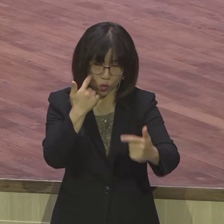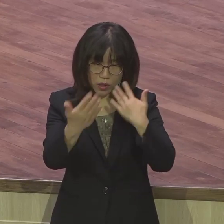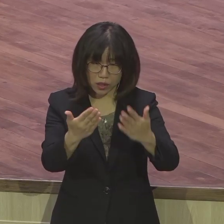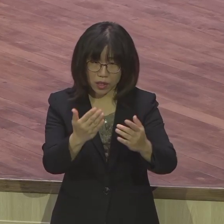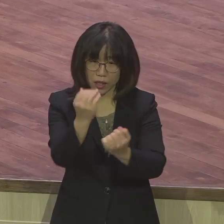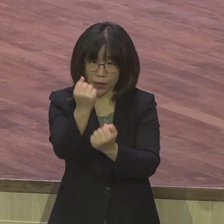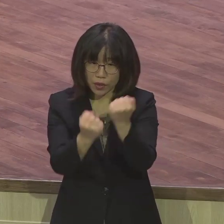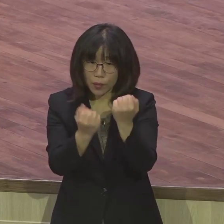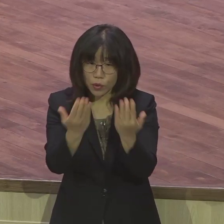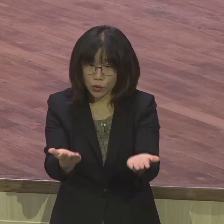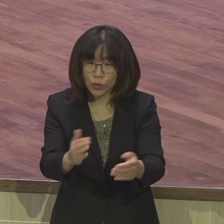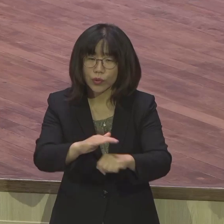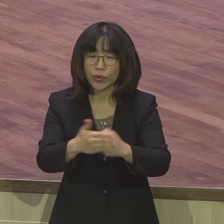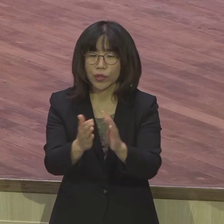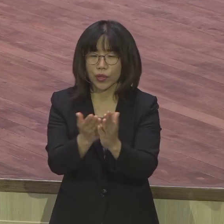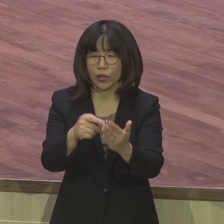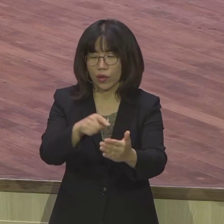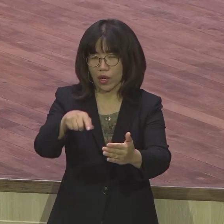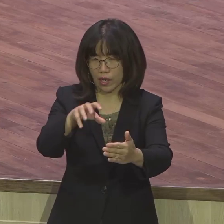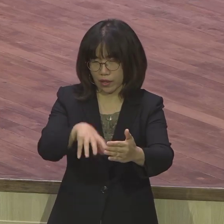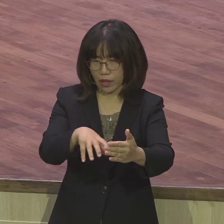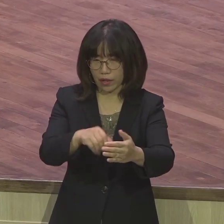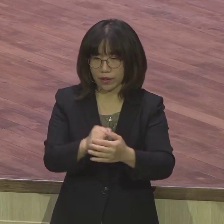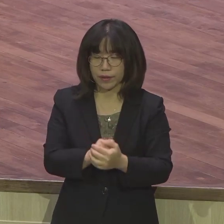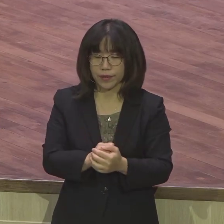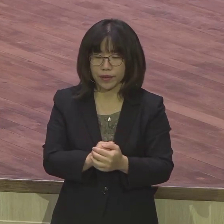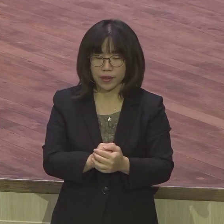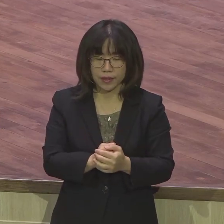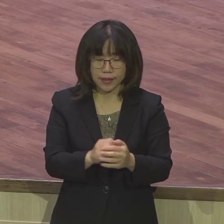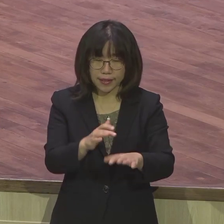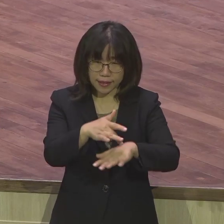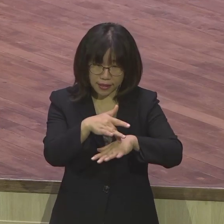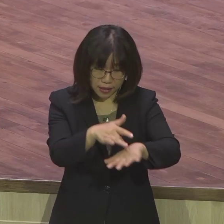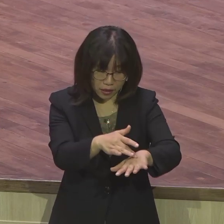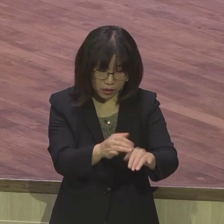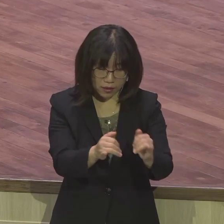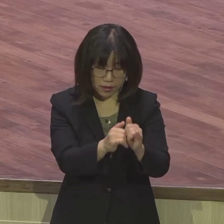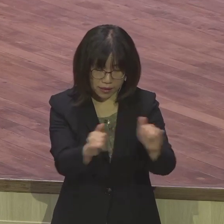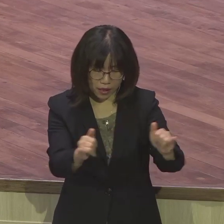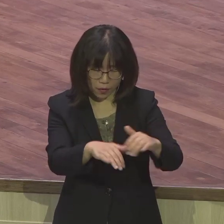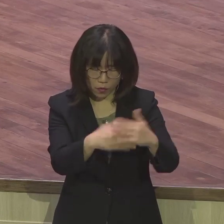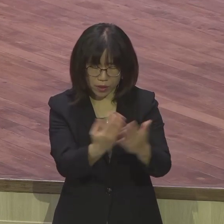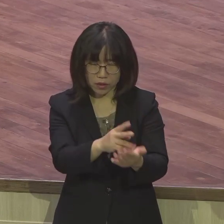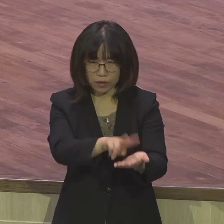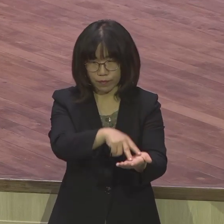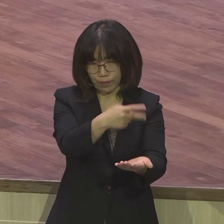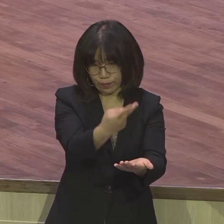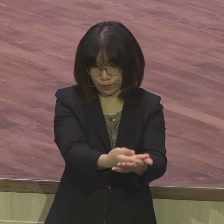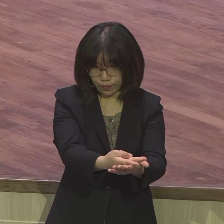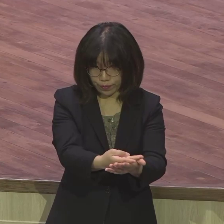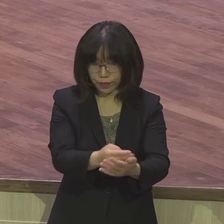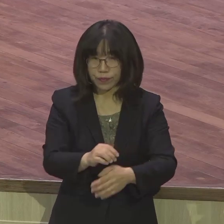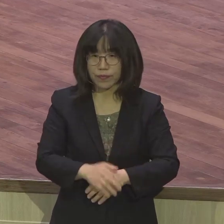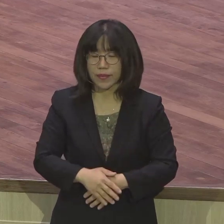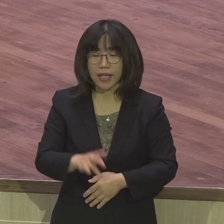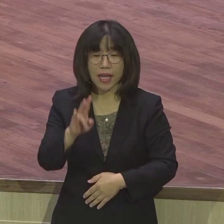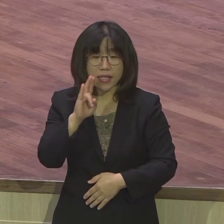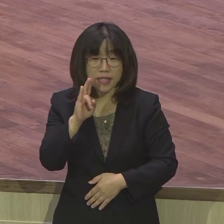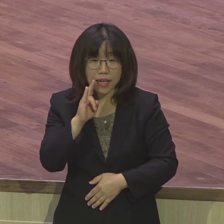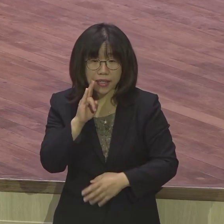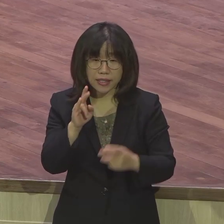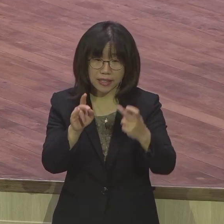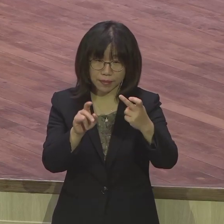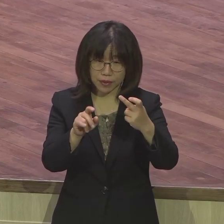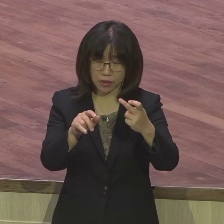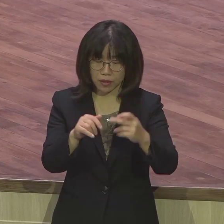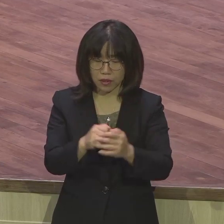사단의 존재라는 그 존재가 인간을 넘어뜨려서 공격한다고 말해주고 있습니다. 계시록 12장 9절에 보면 온 천하를 꾀하는